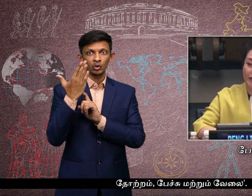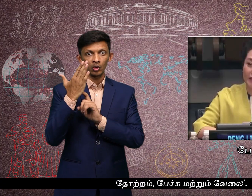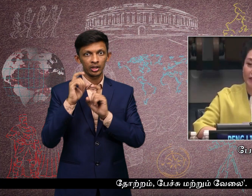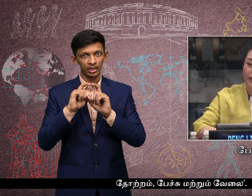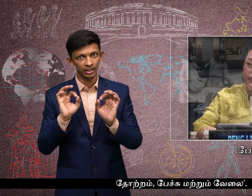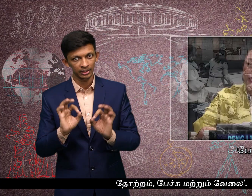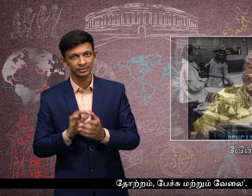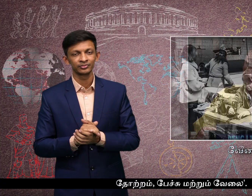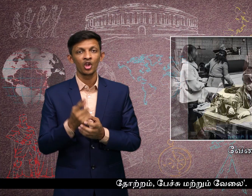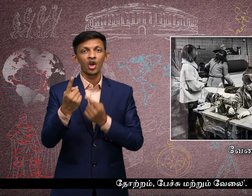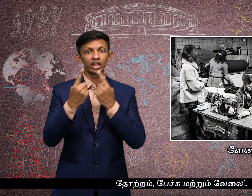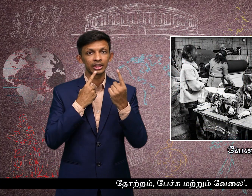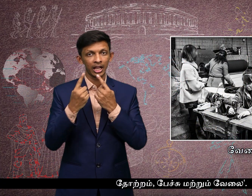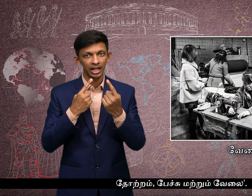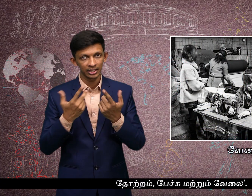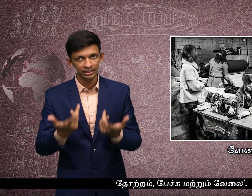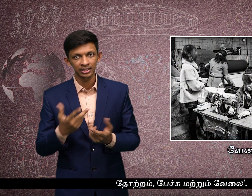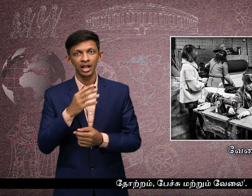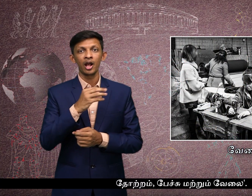பேச்சு மற்றும் வேலை.